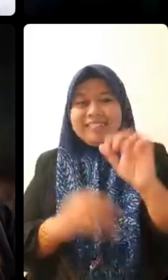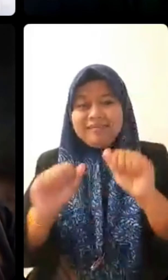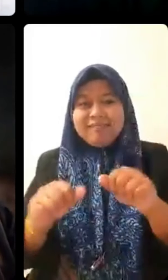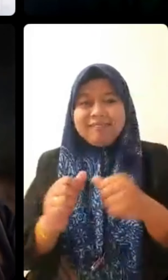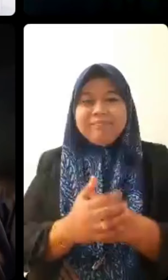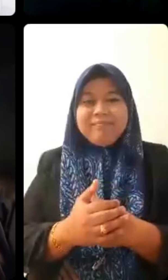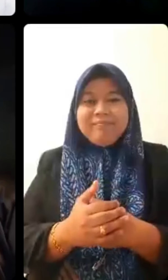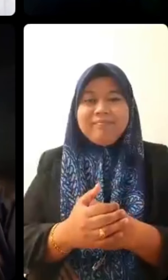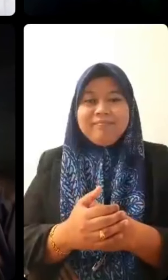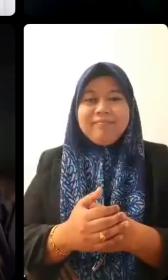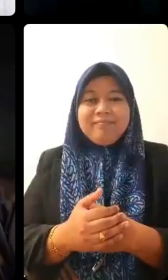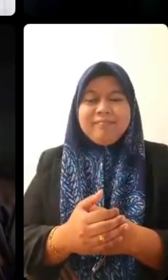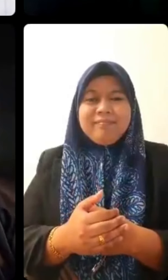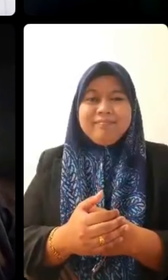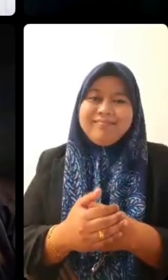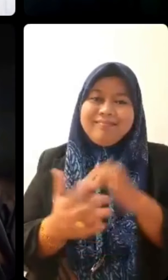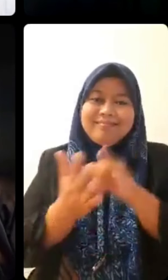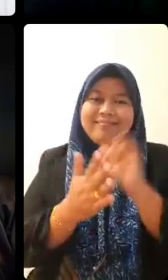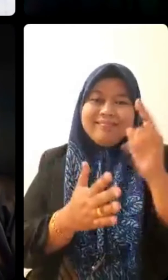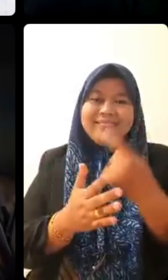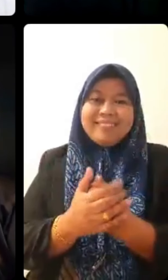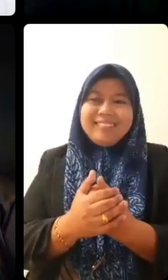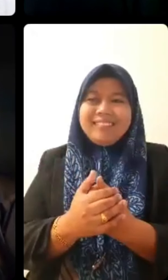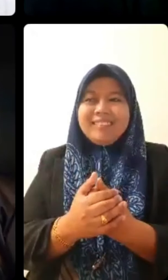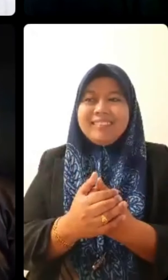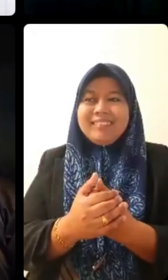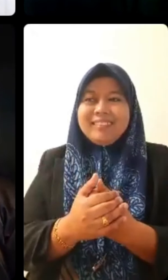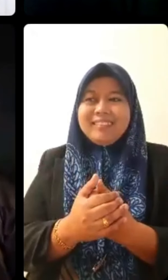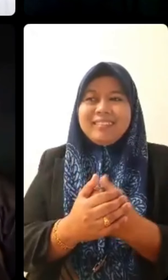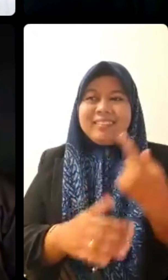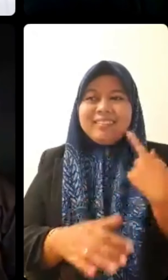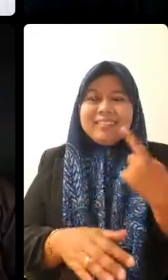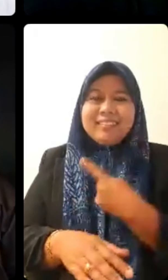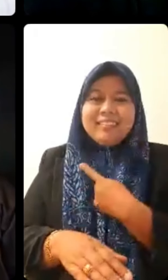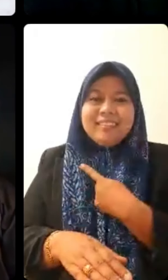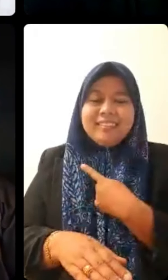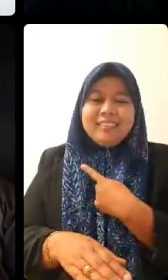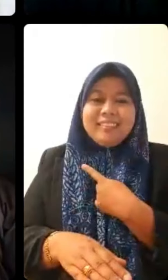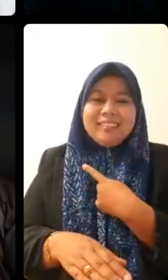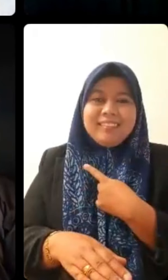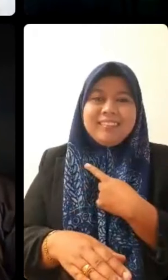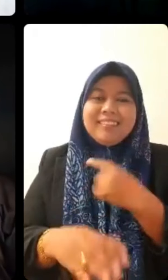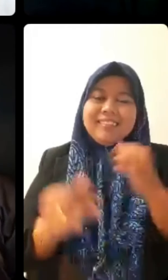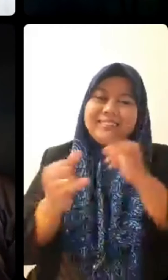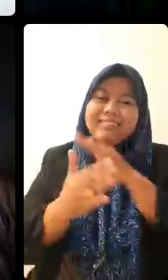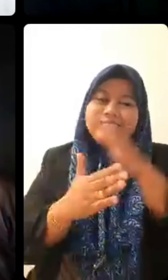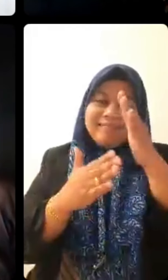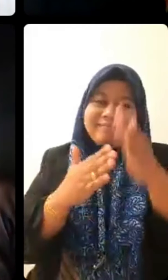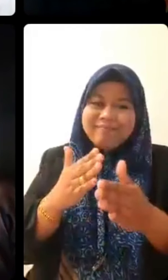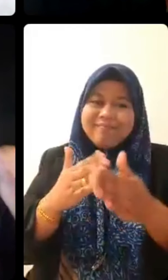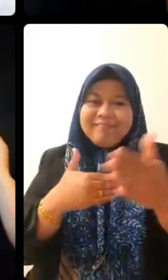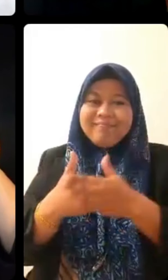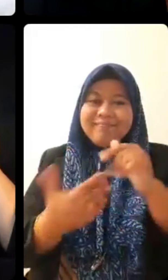Okey. Jadi kita akhirilah kita pada hari inilah. Terima kasih Cik Zaid, Cik Anif dan juga Puan